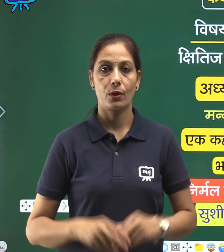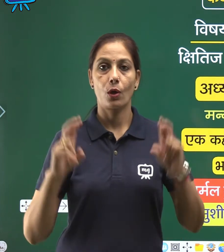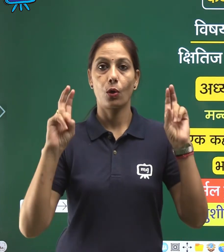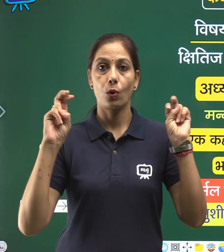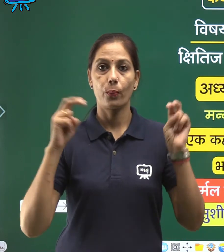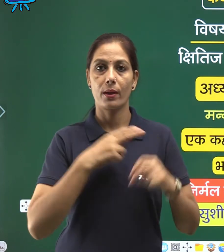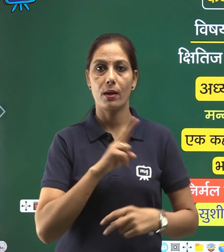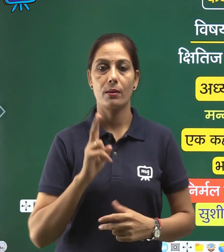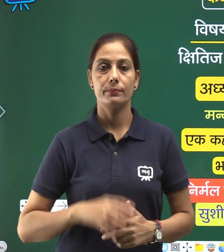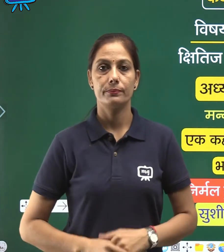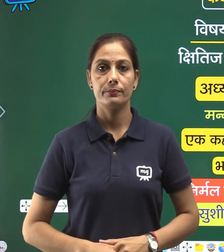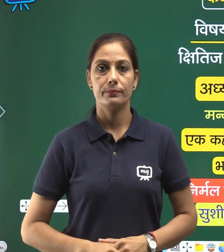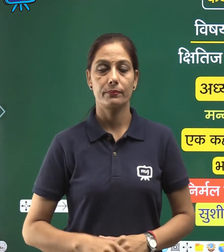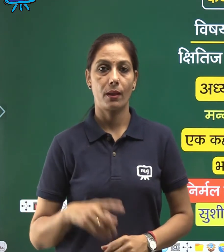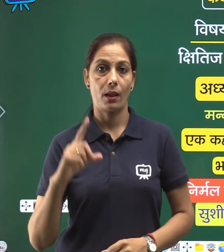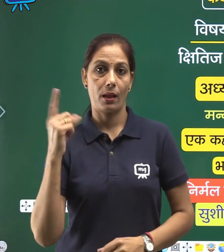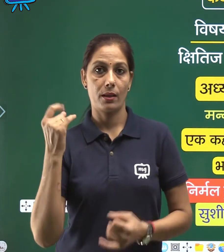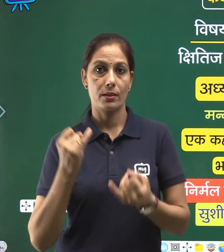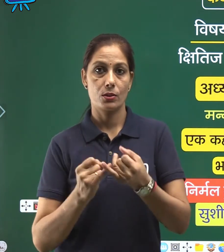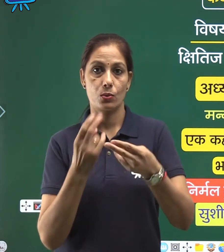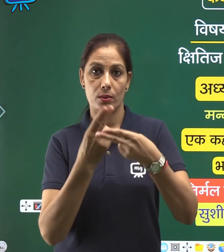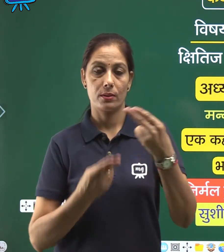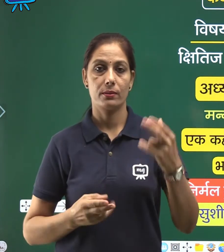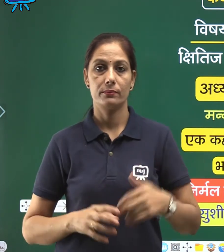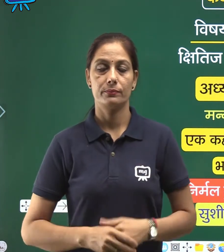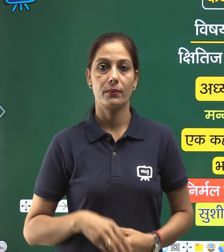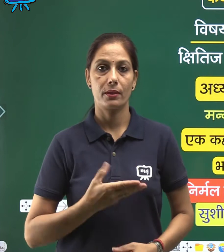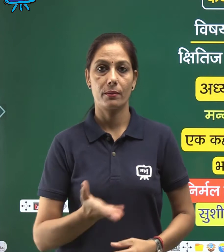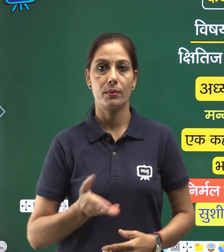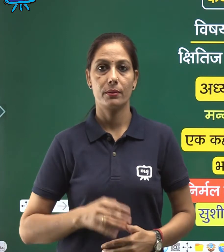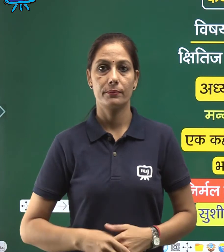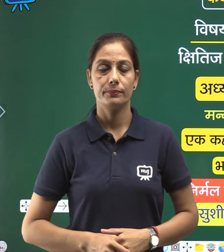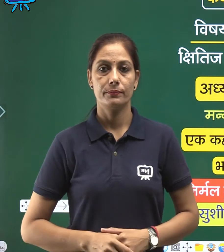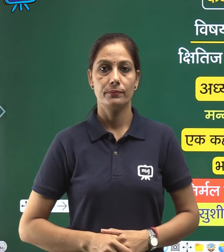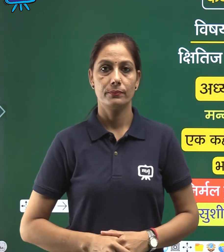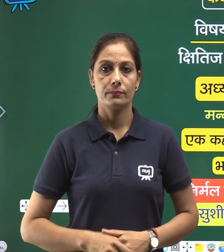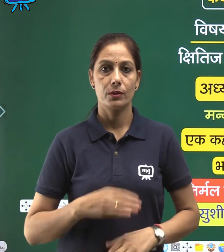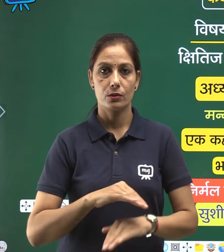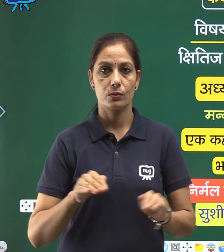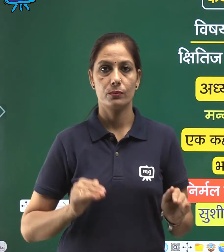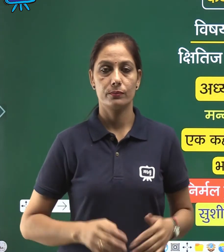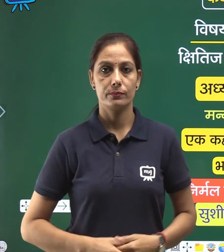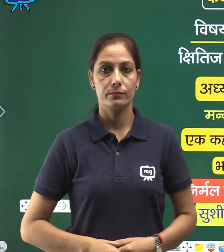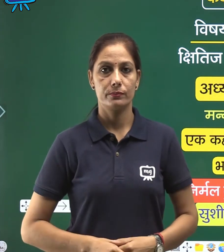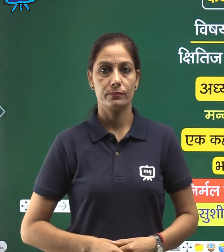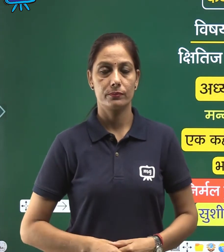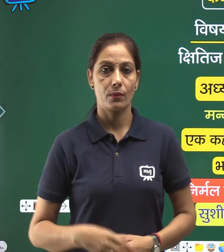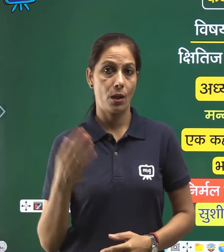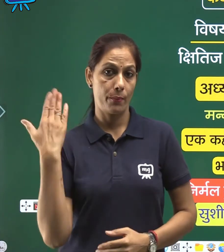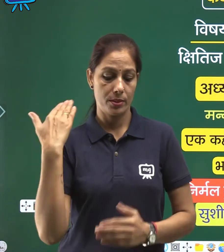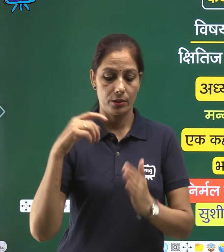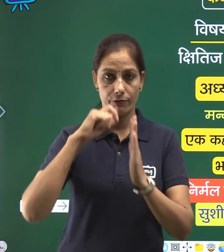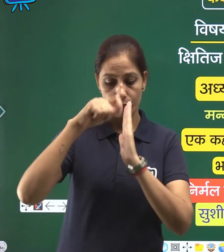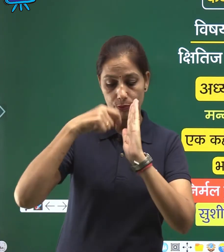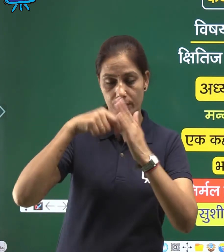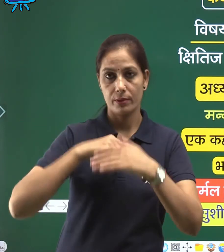अध्याय का नाम एक कहानी यह भी। बच्चों, पिछले वीडियो में